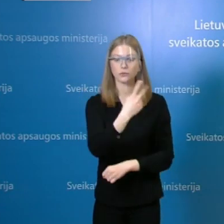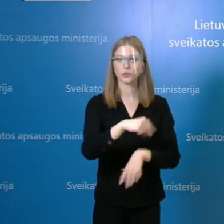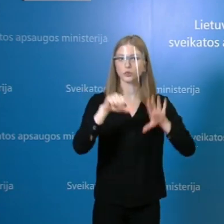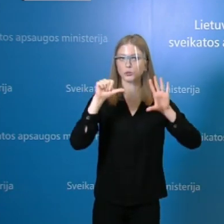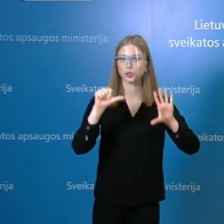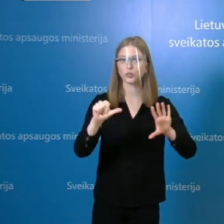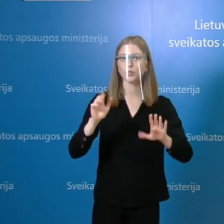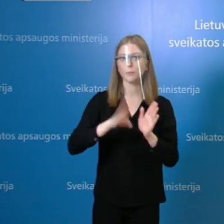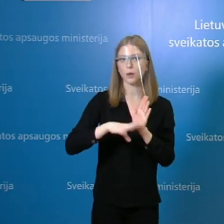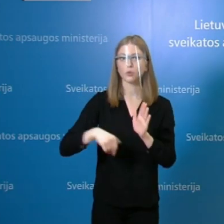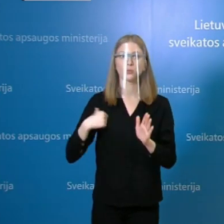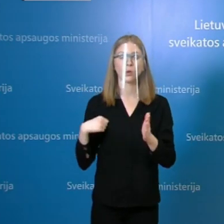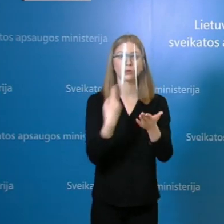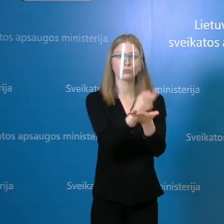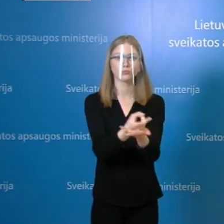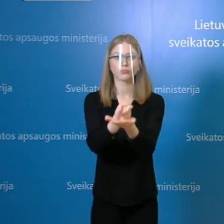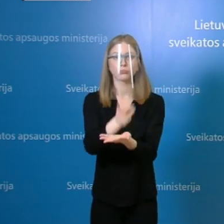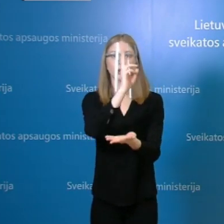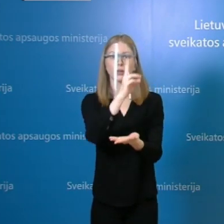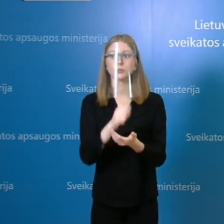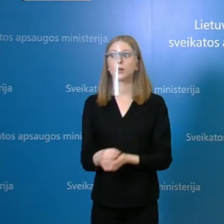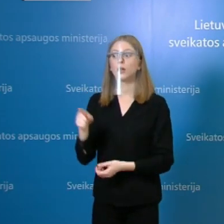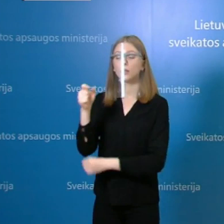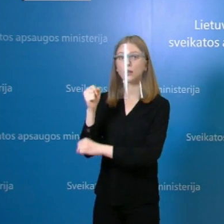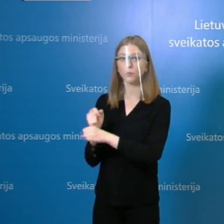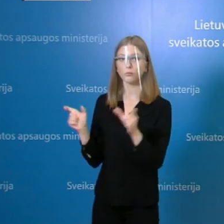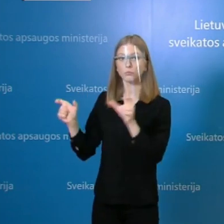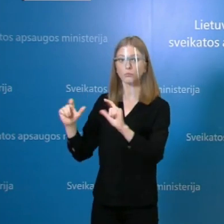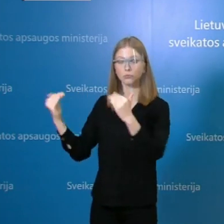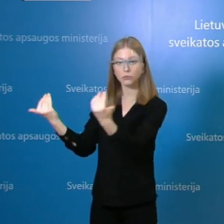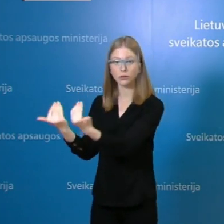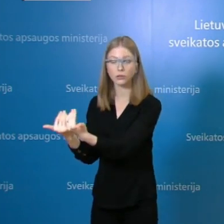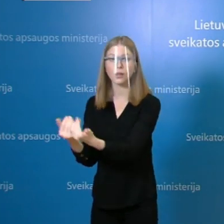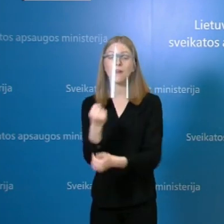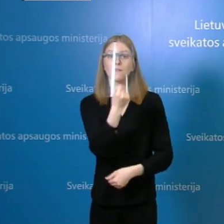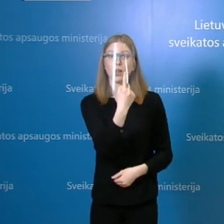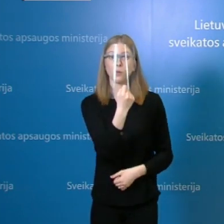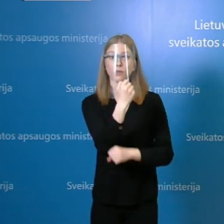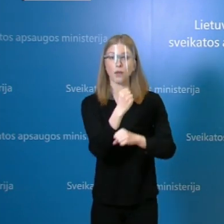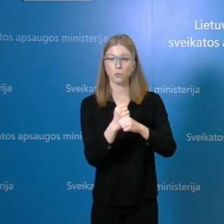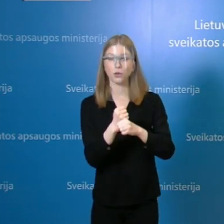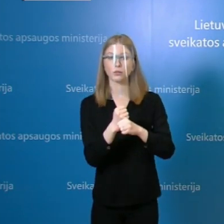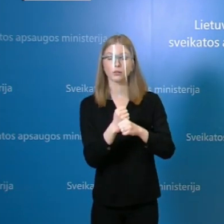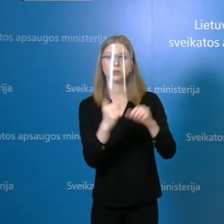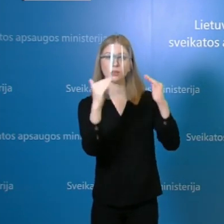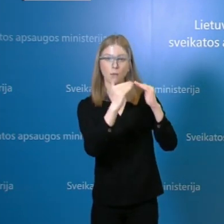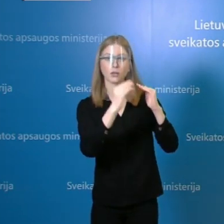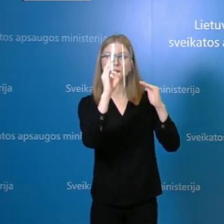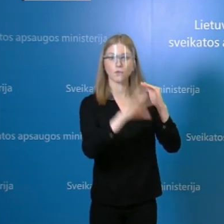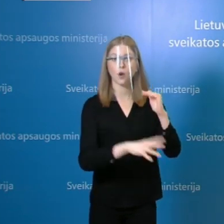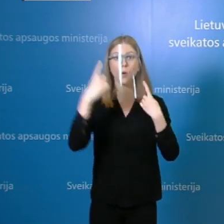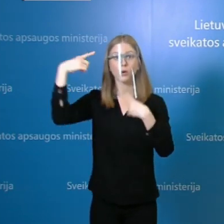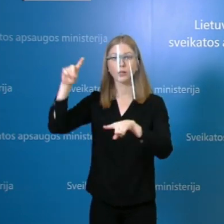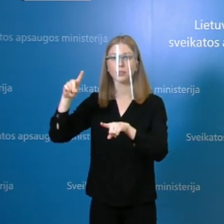pacientai. Infekuoti darbuotojai buvo izoliuoti, 11 darbuotojų namuose, 3 pensionato atskiriame pastate.